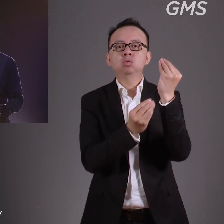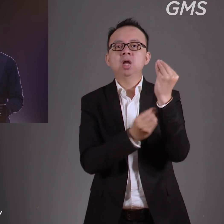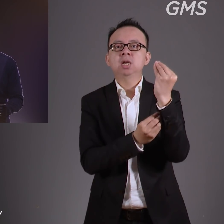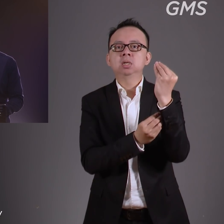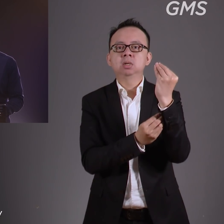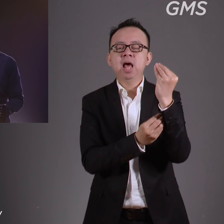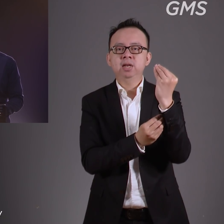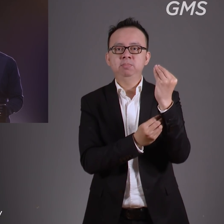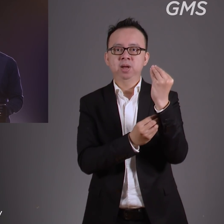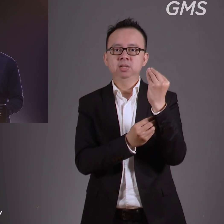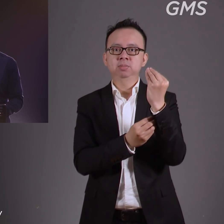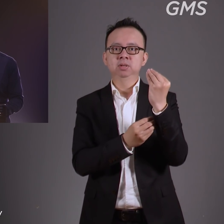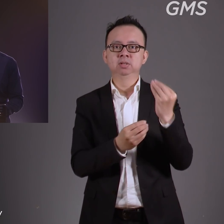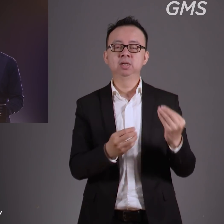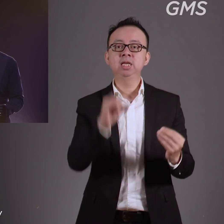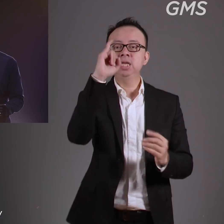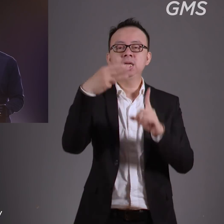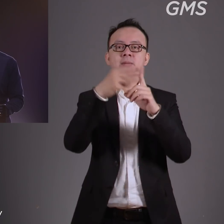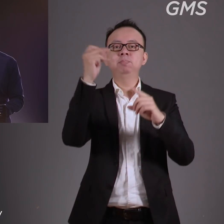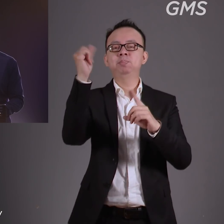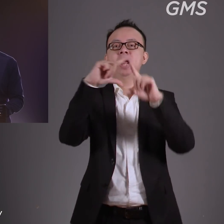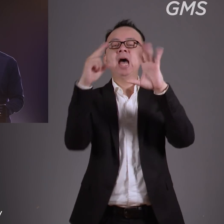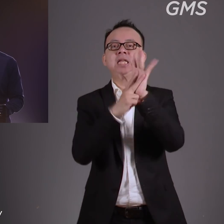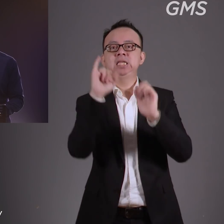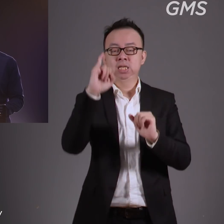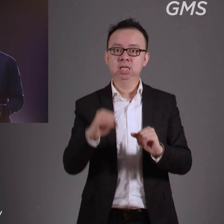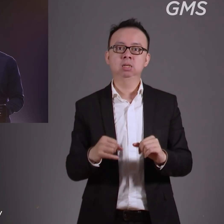Ibrani dari Arpaksad ini. Ayat yang